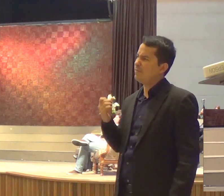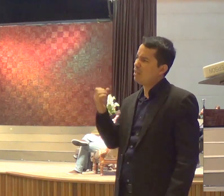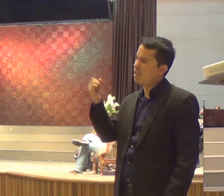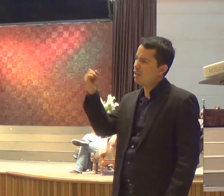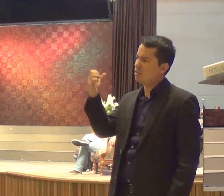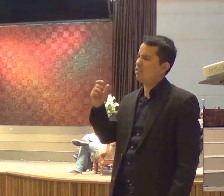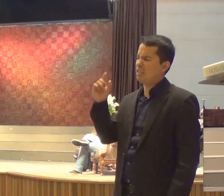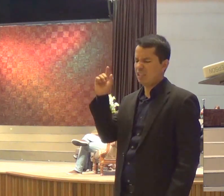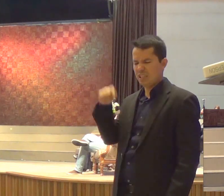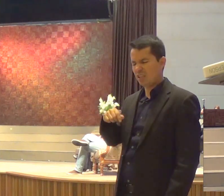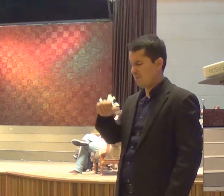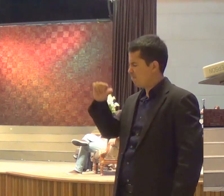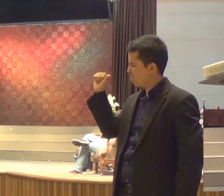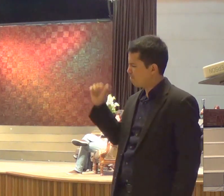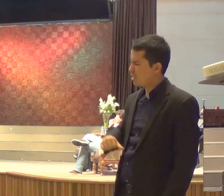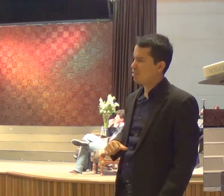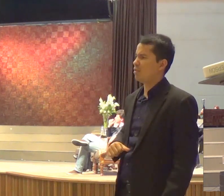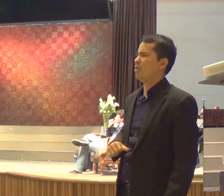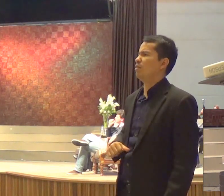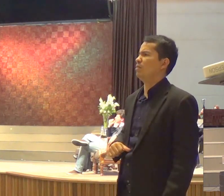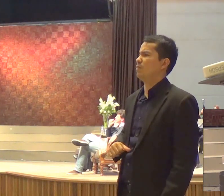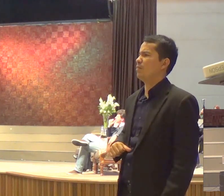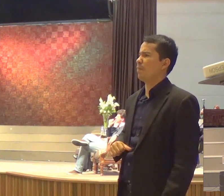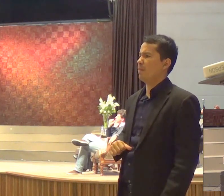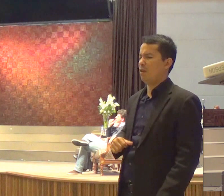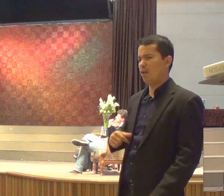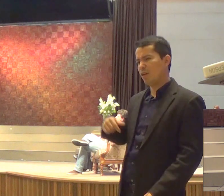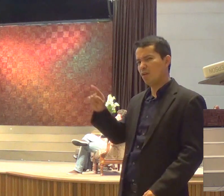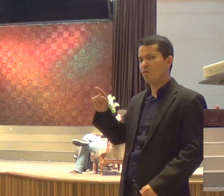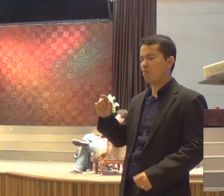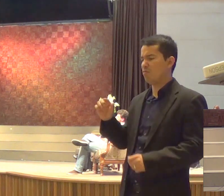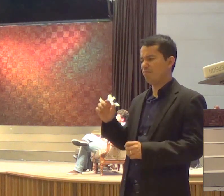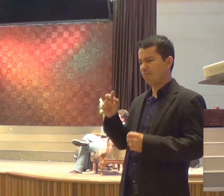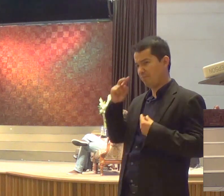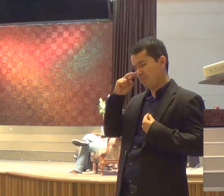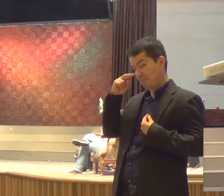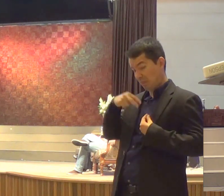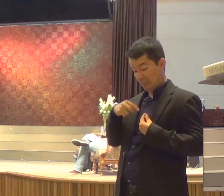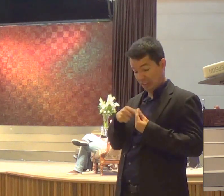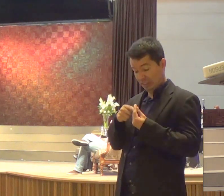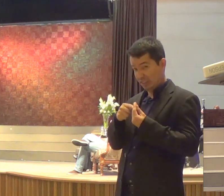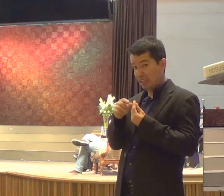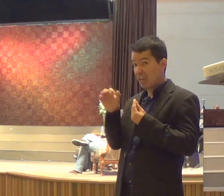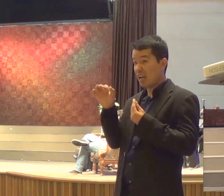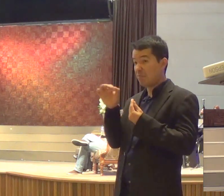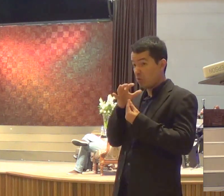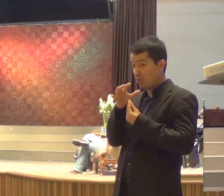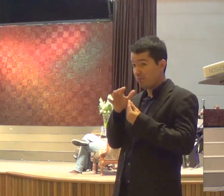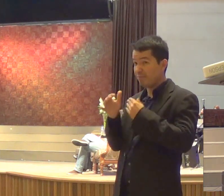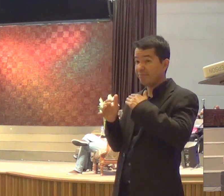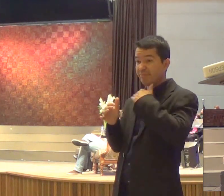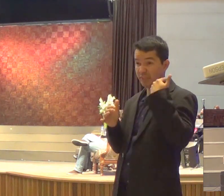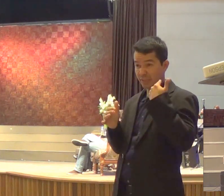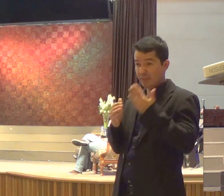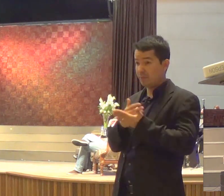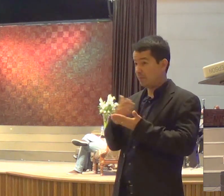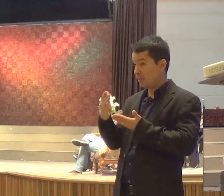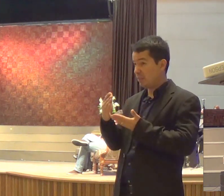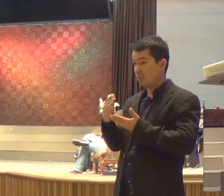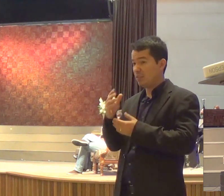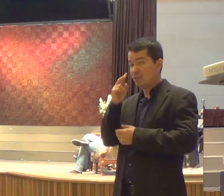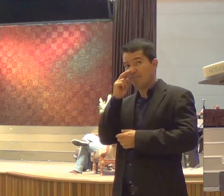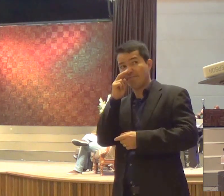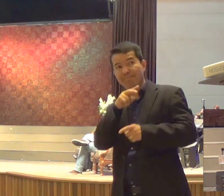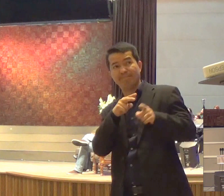fazer contemplar a finitude não é fácil você olhar para sua